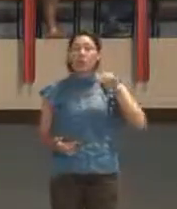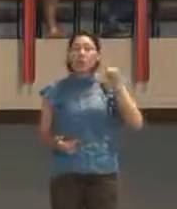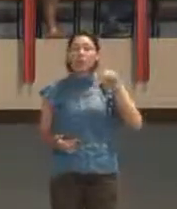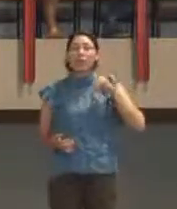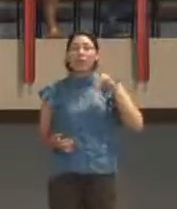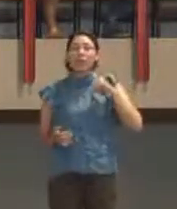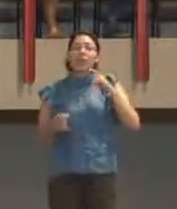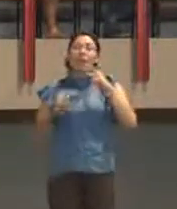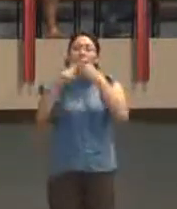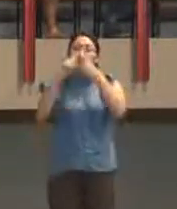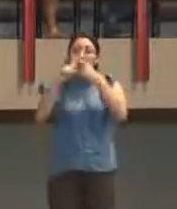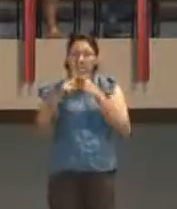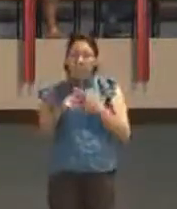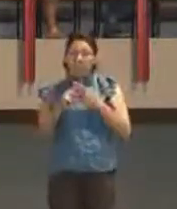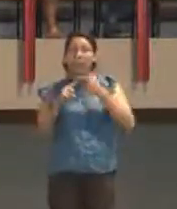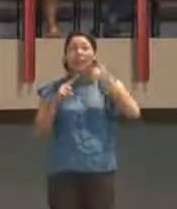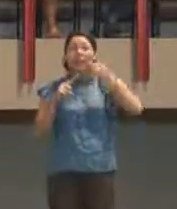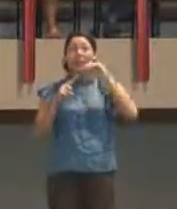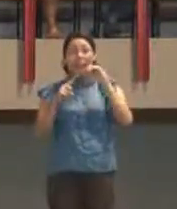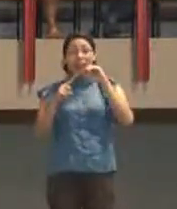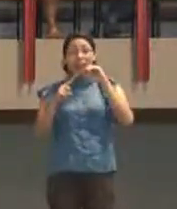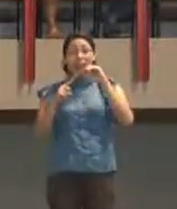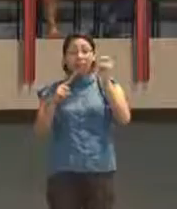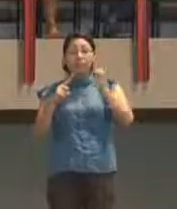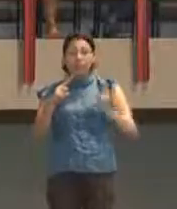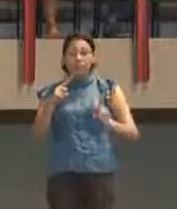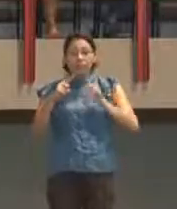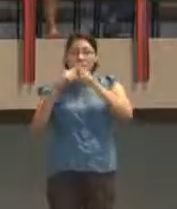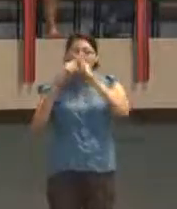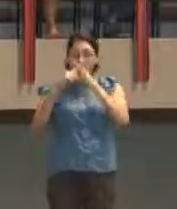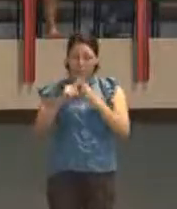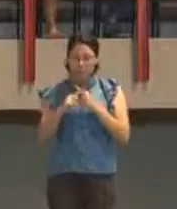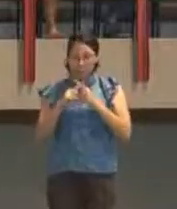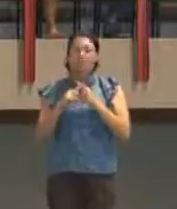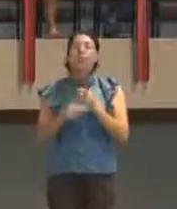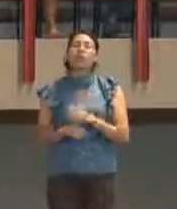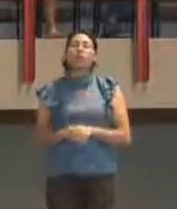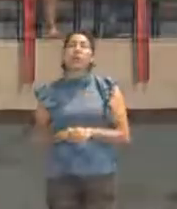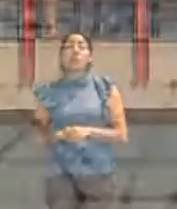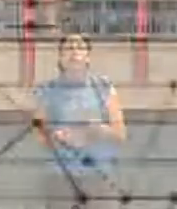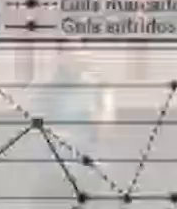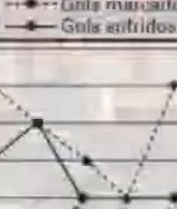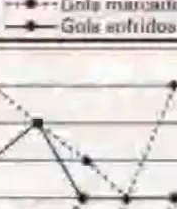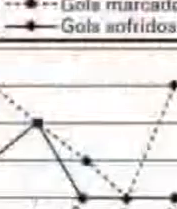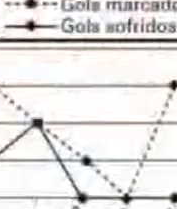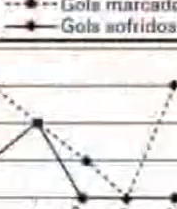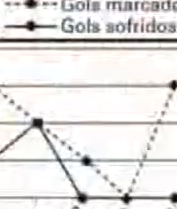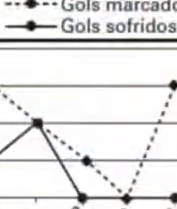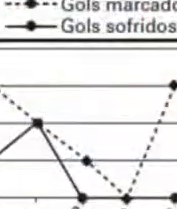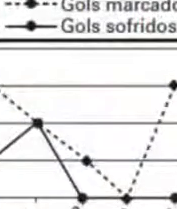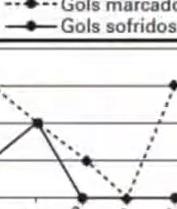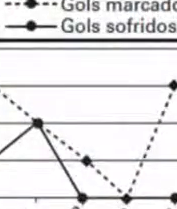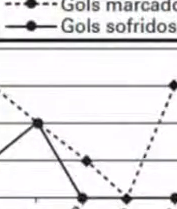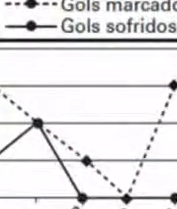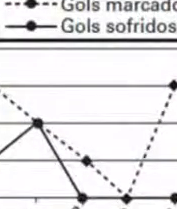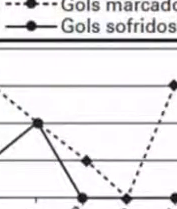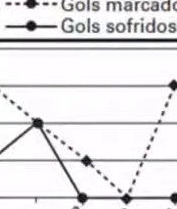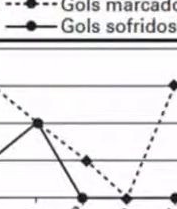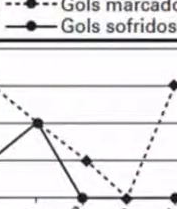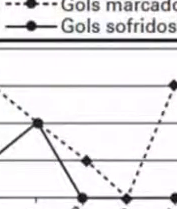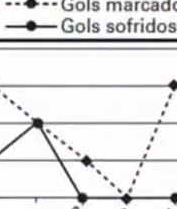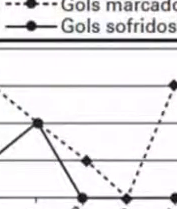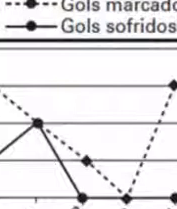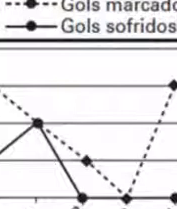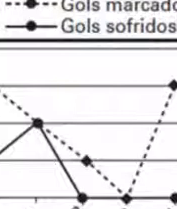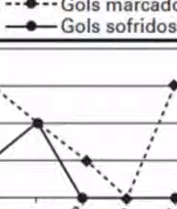10 partidas de um determinado time. Por exemplo, olha aqui para o